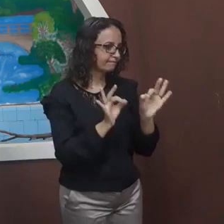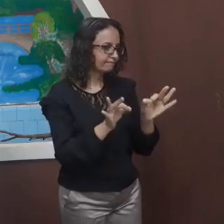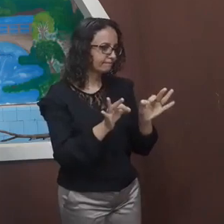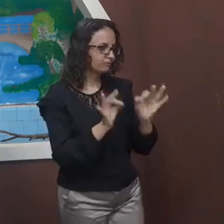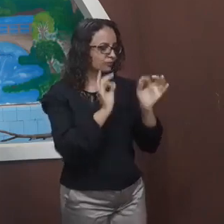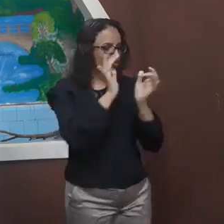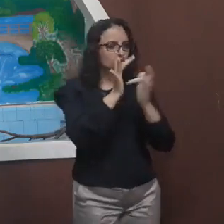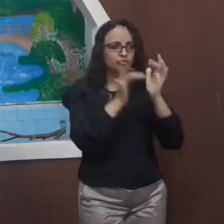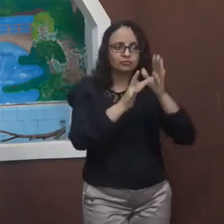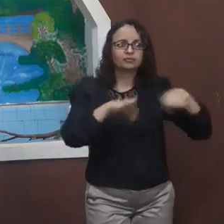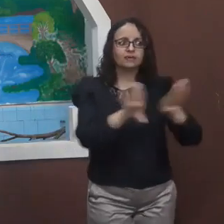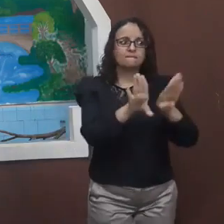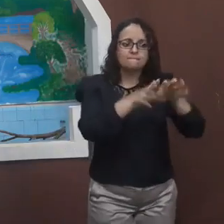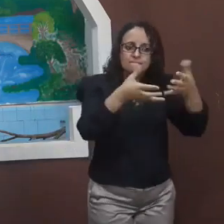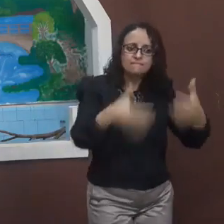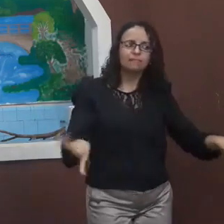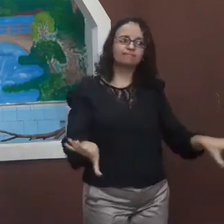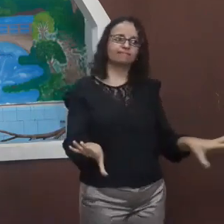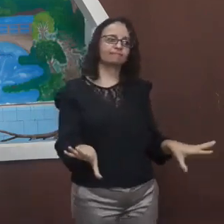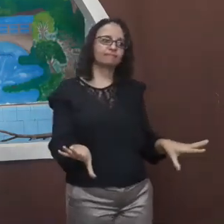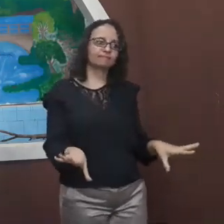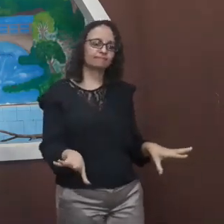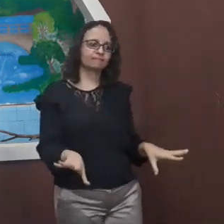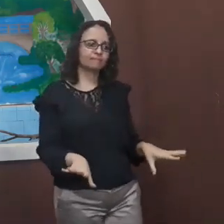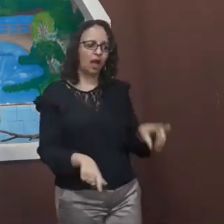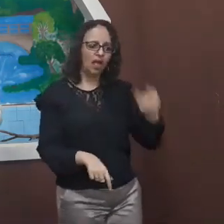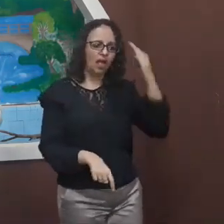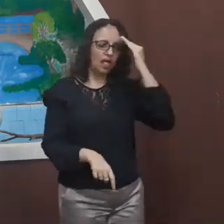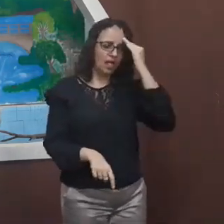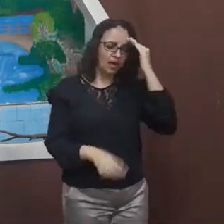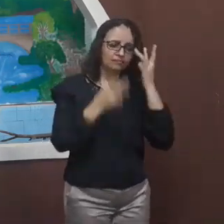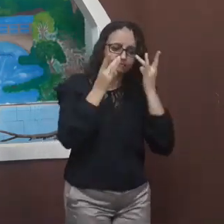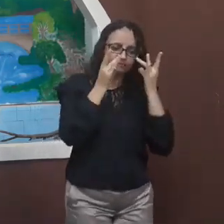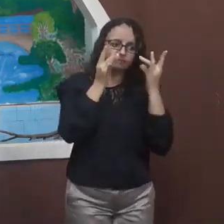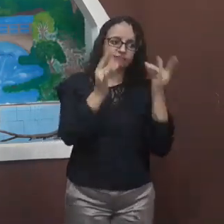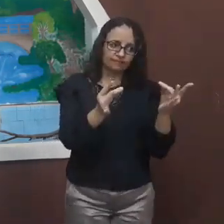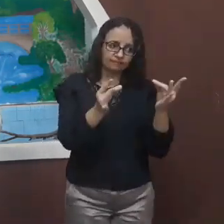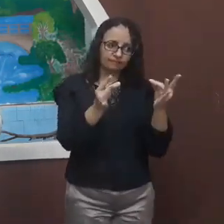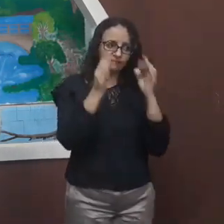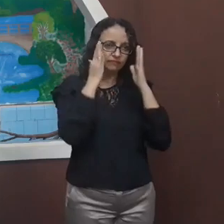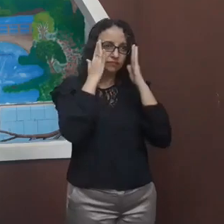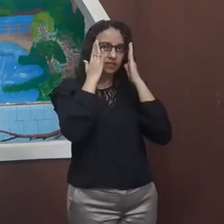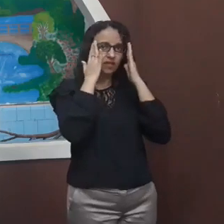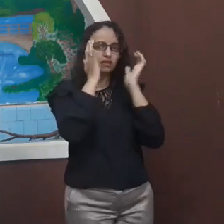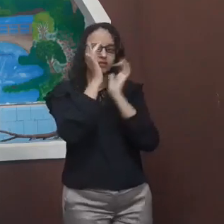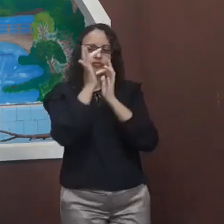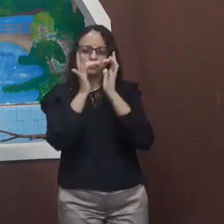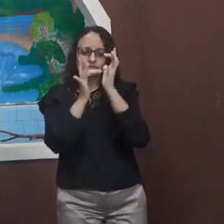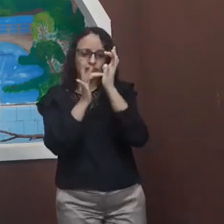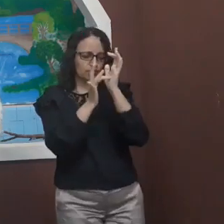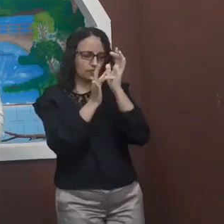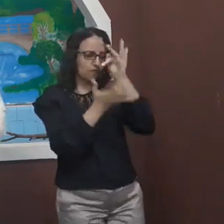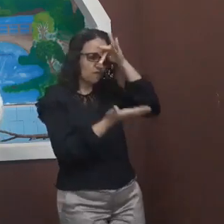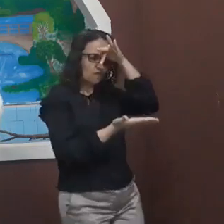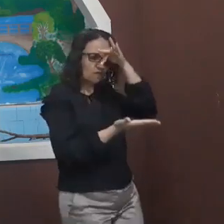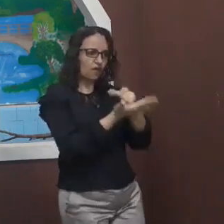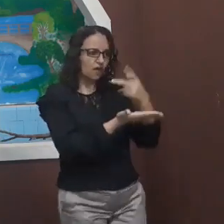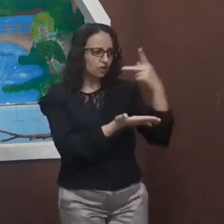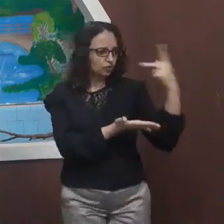Saiba disso, meu irmão, saiba disso, meu amigo, que Jesus não quer que a sua fé desfaleça, porque